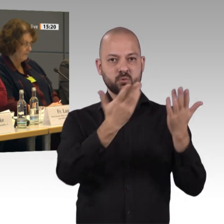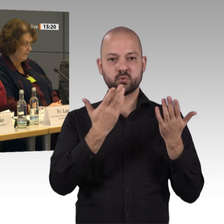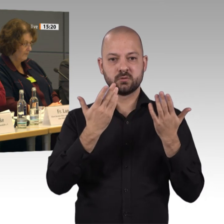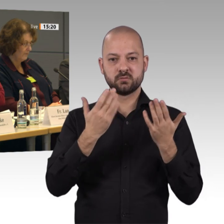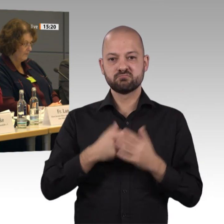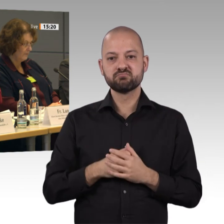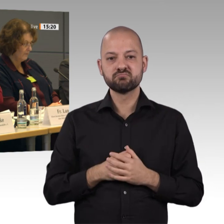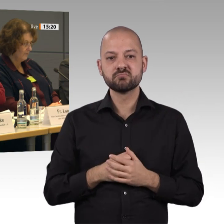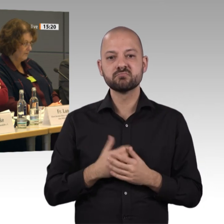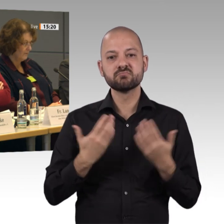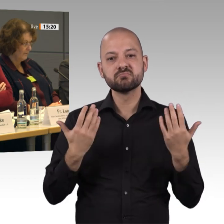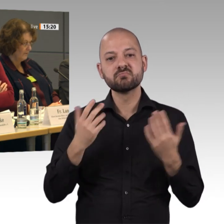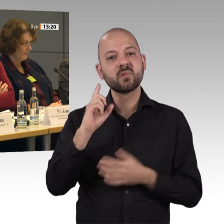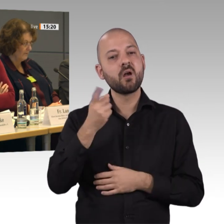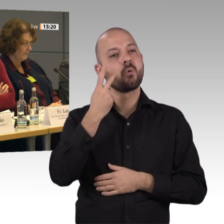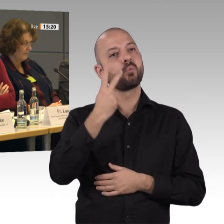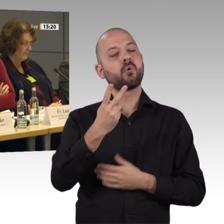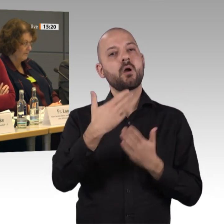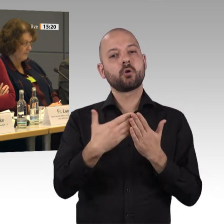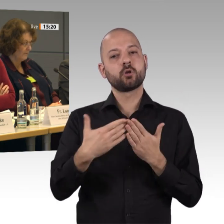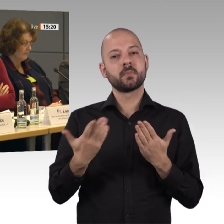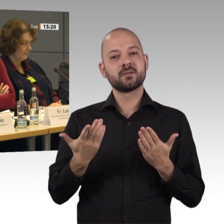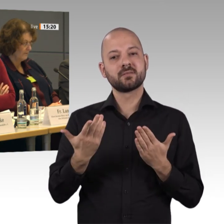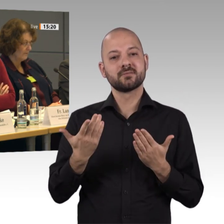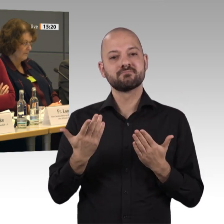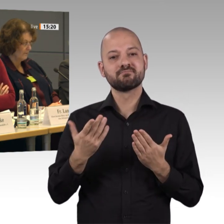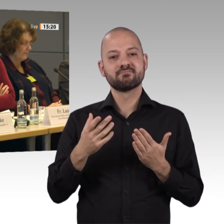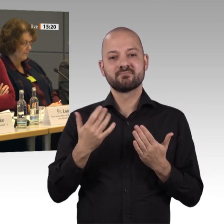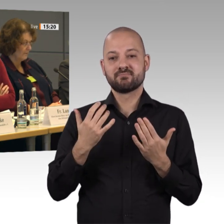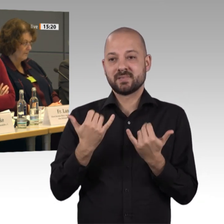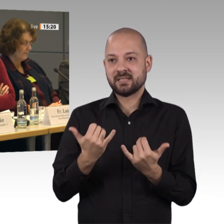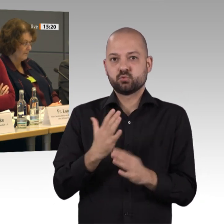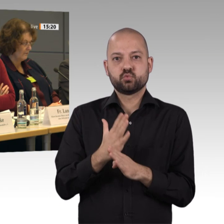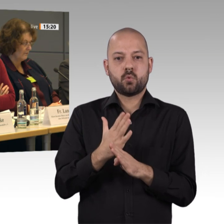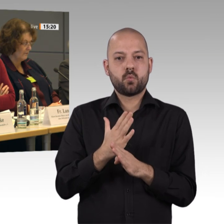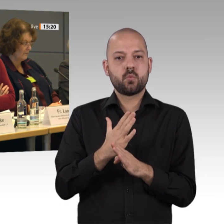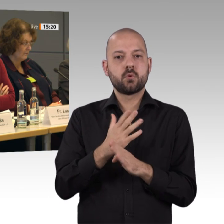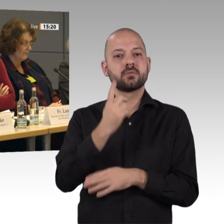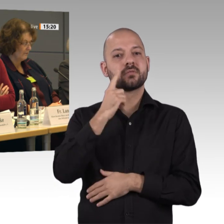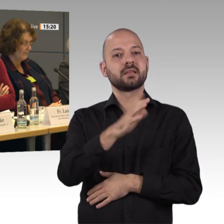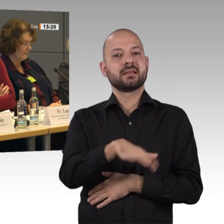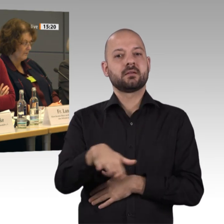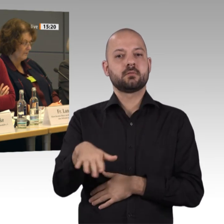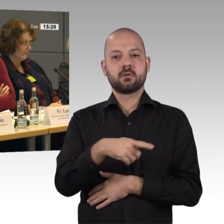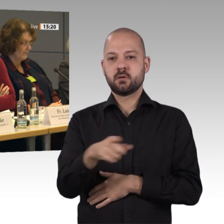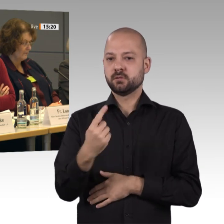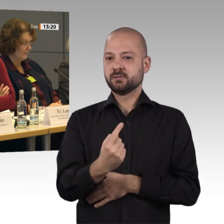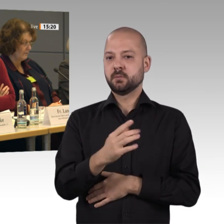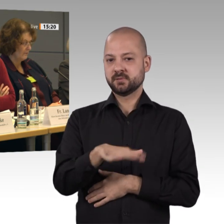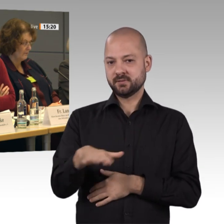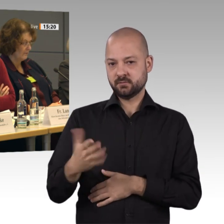Kinder auch jetzt schon zu dieser Stufe quasi die Unterhaltsheranziehung der Eltern